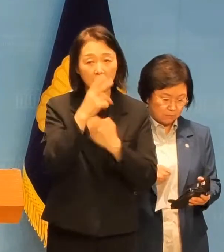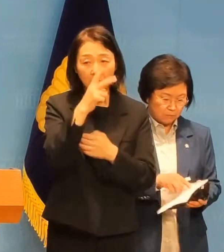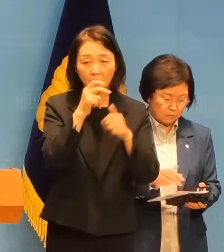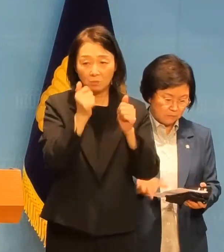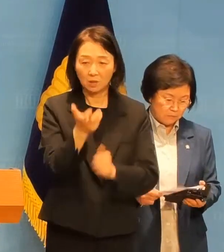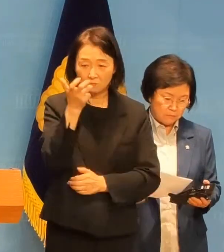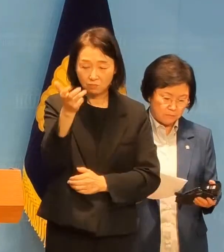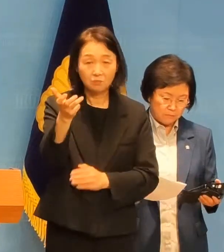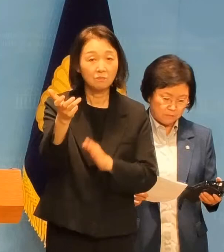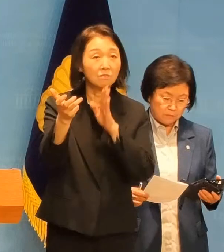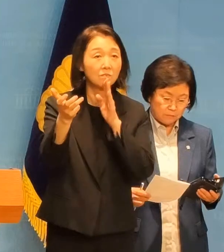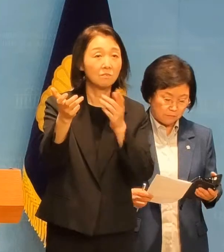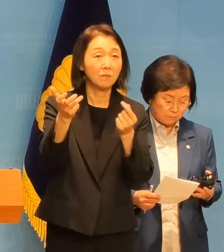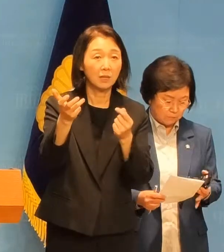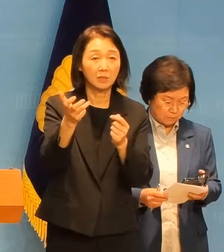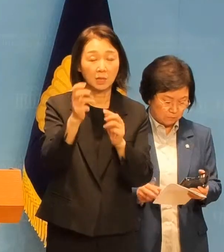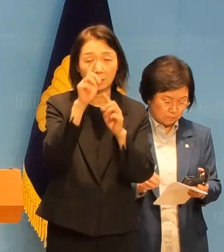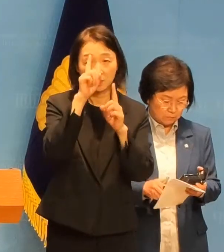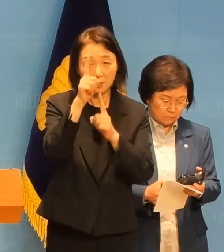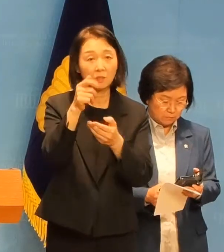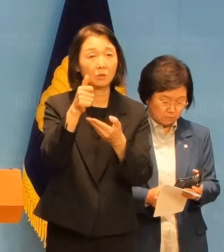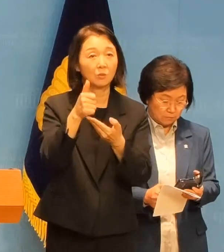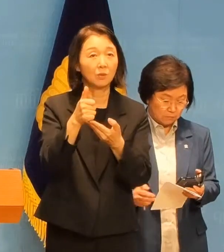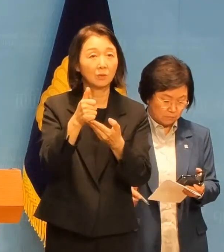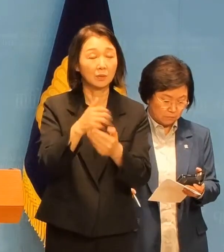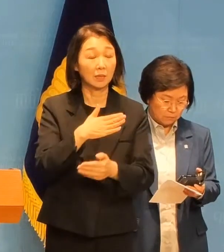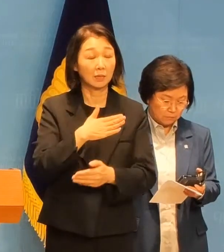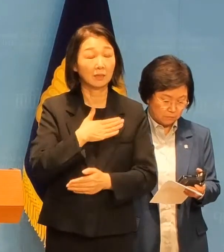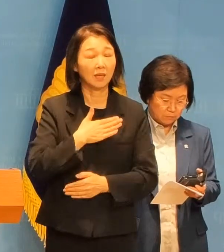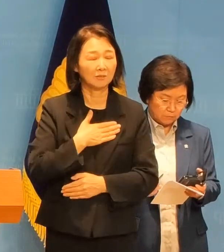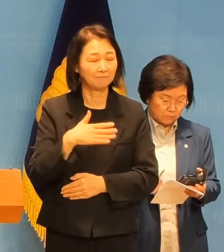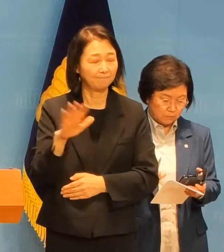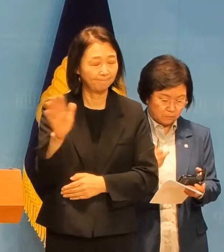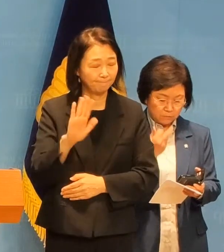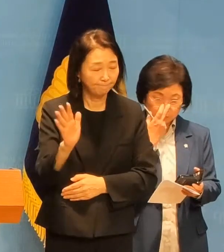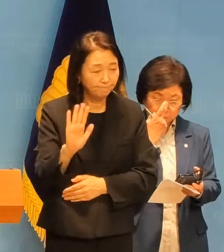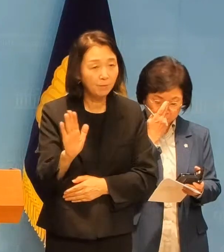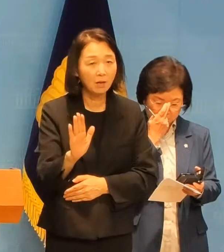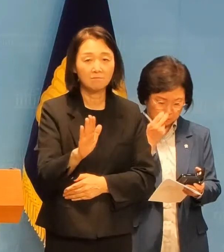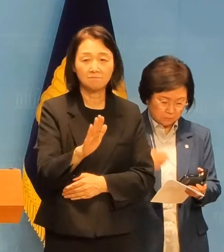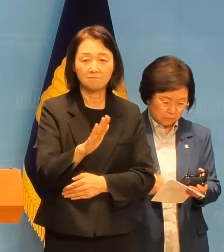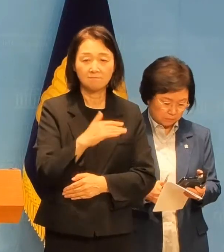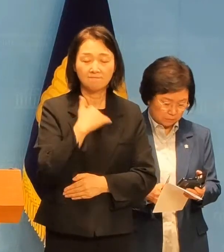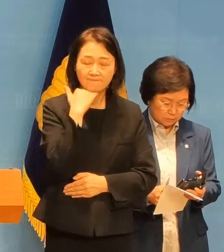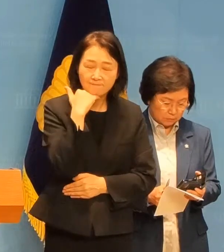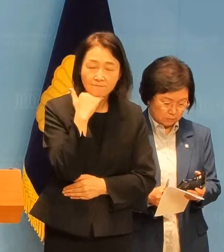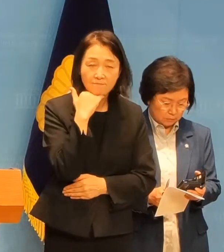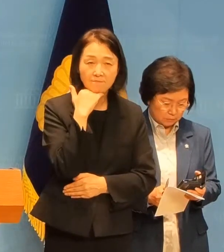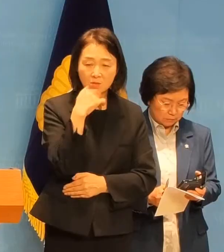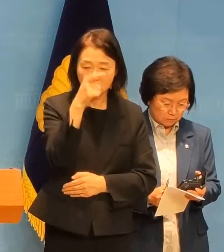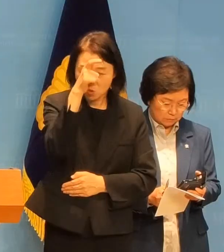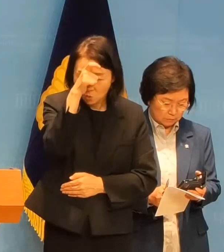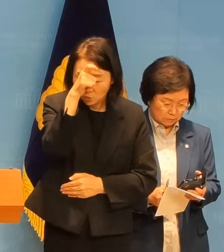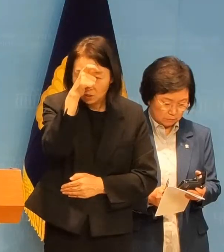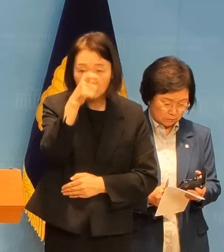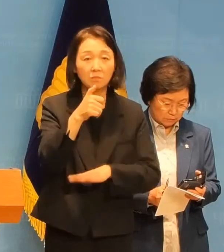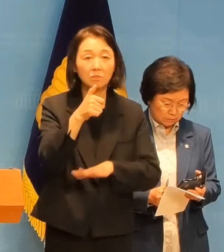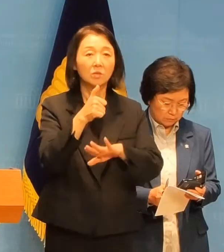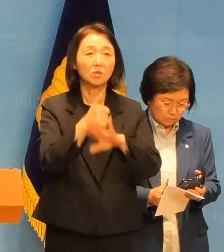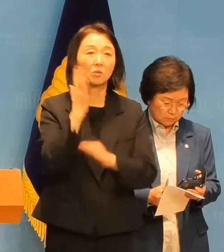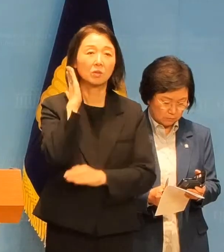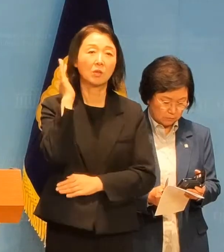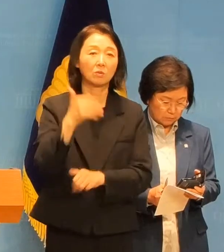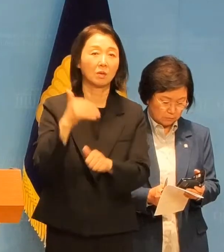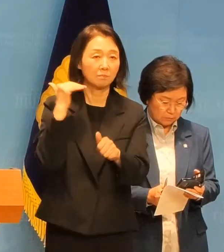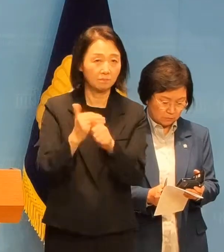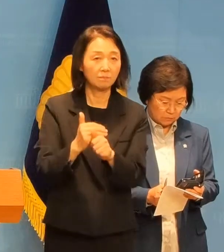송치에도 불구하고 이진숙 위원장이 나는 대단하다라며 버틴다면 대통령께서 그를 면직 조치해